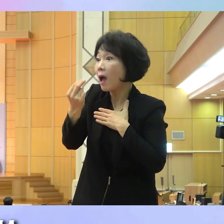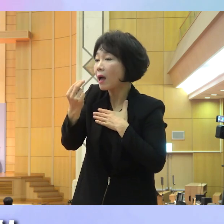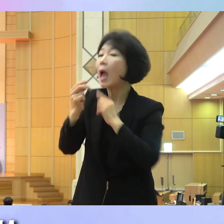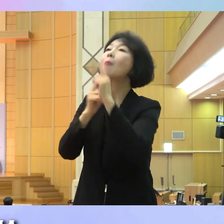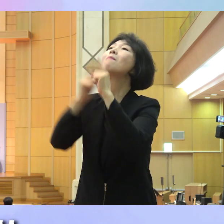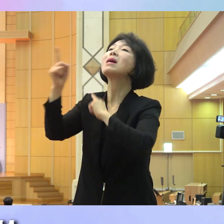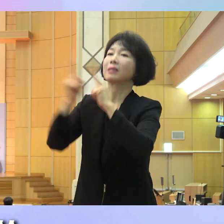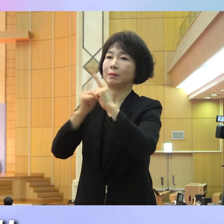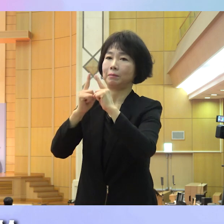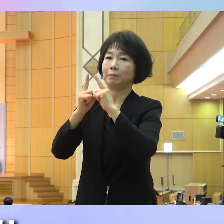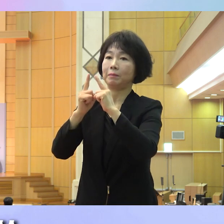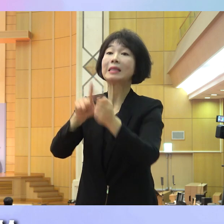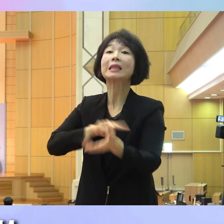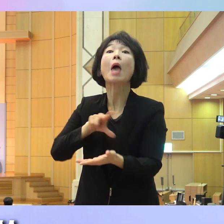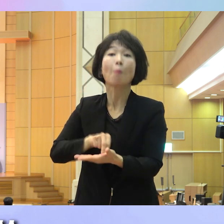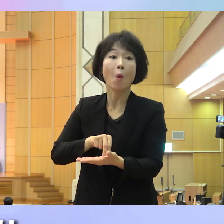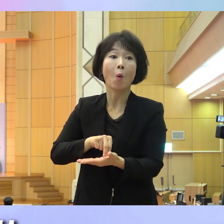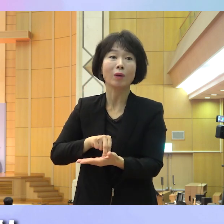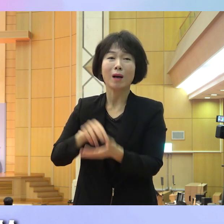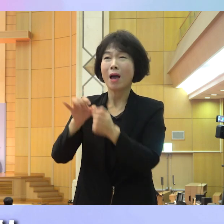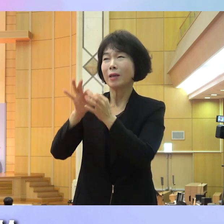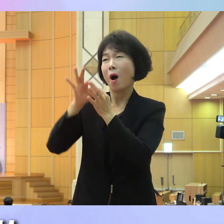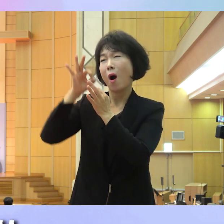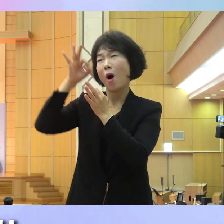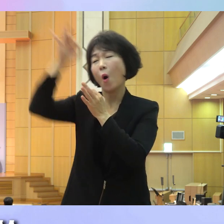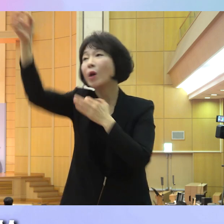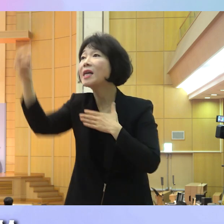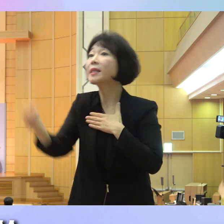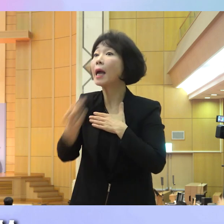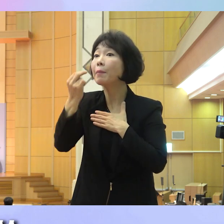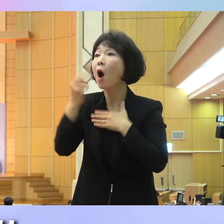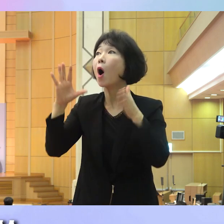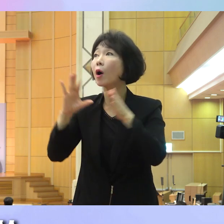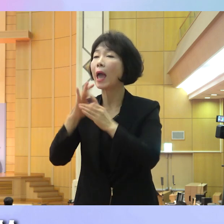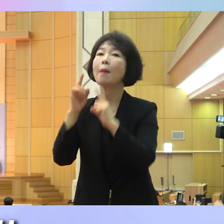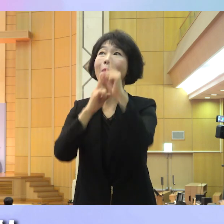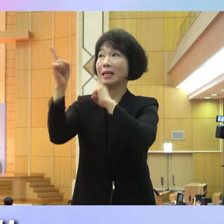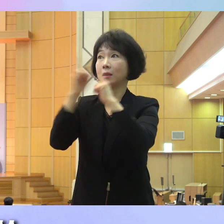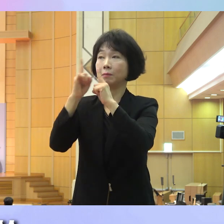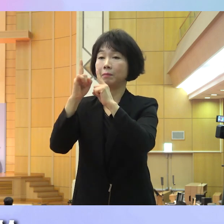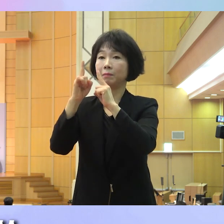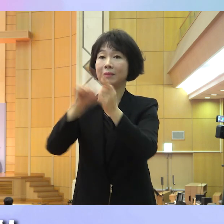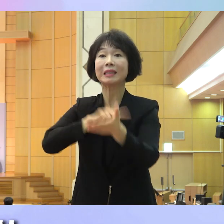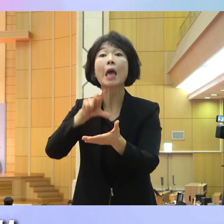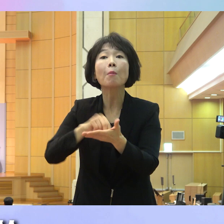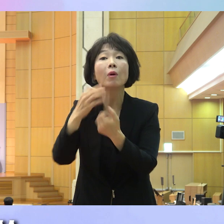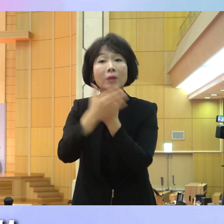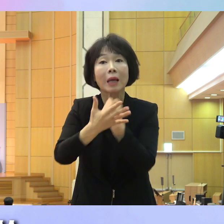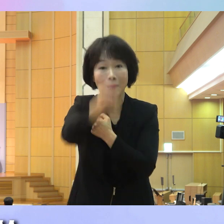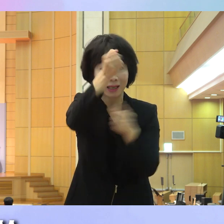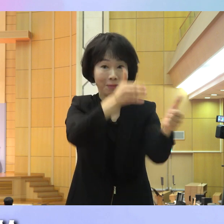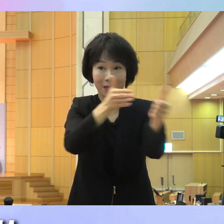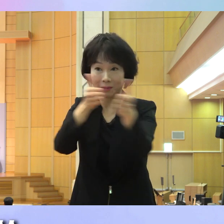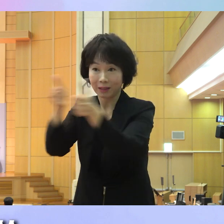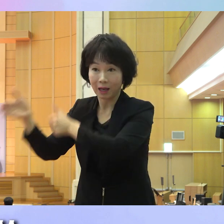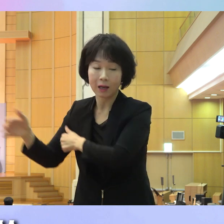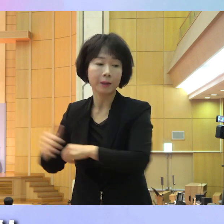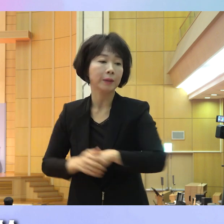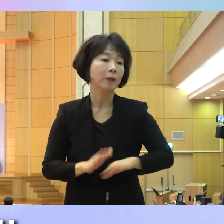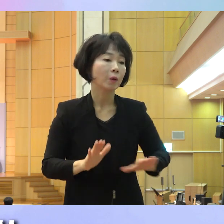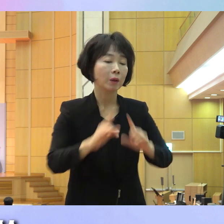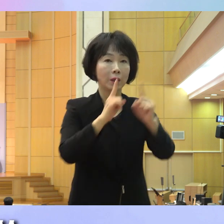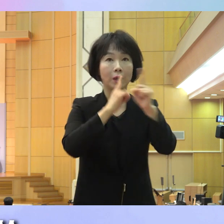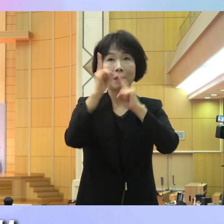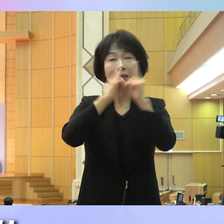네, 영생의 말씀이라고 하는 제목하에 함께 은혜 받도록 하겠습니다. 본문